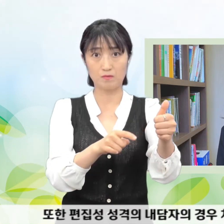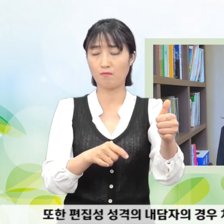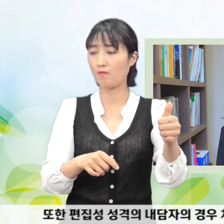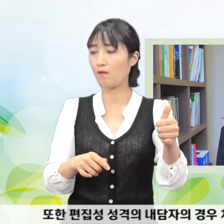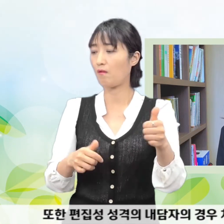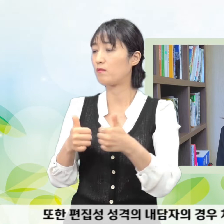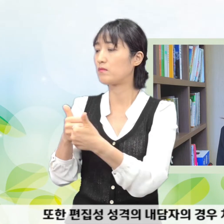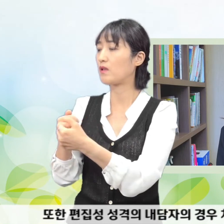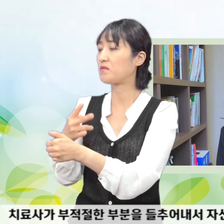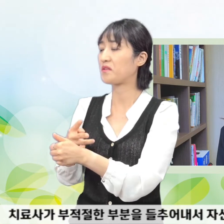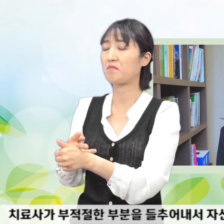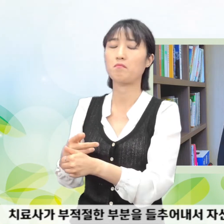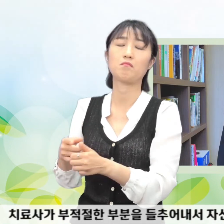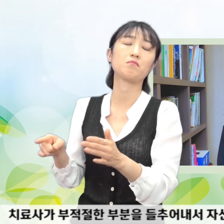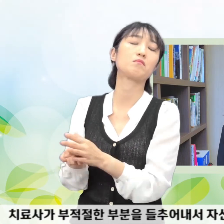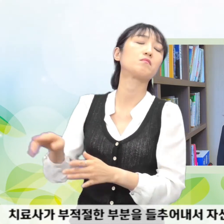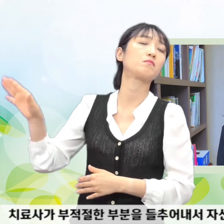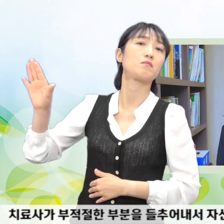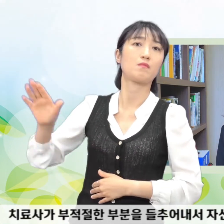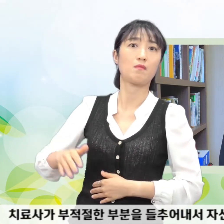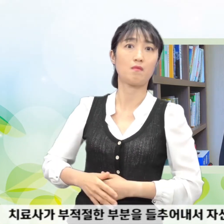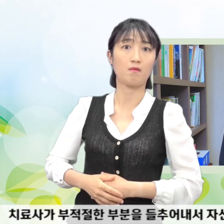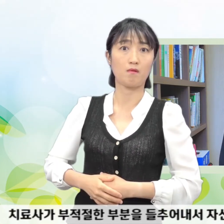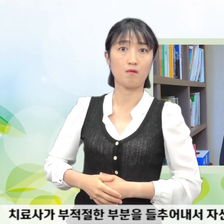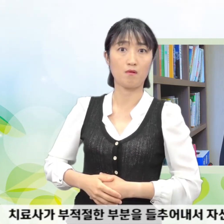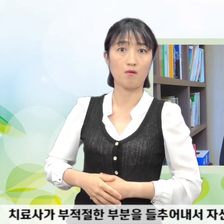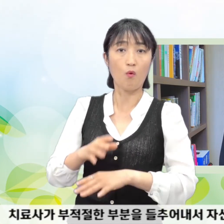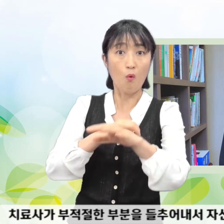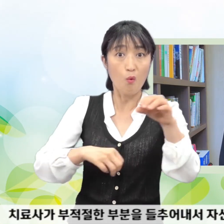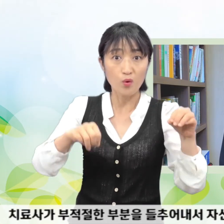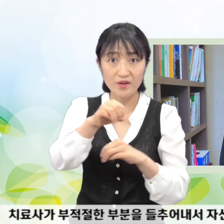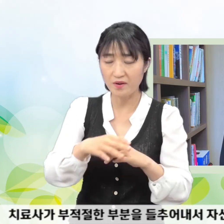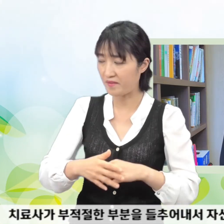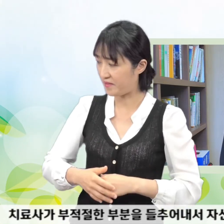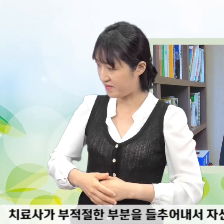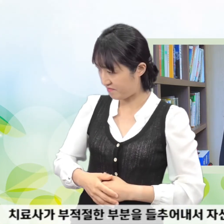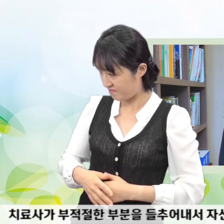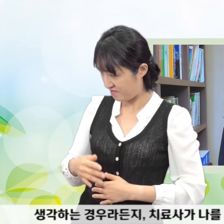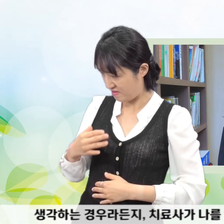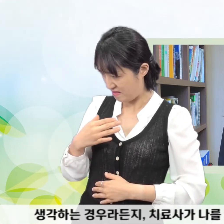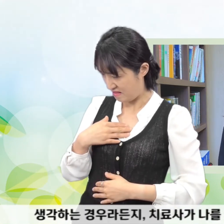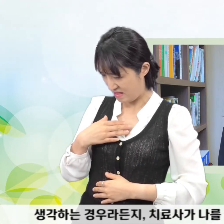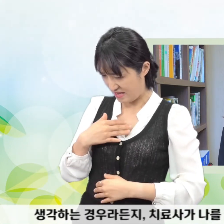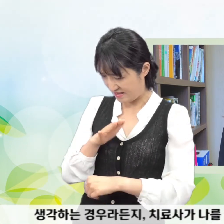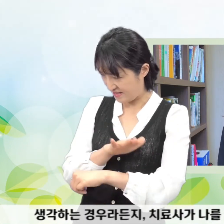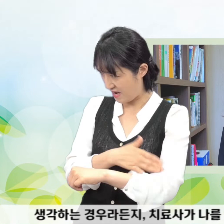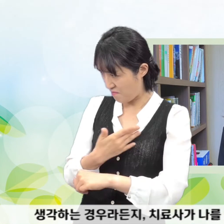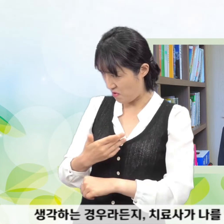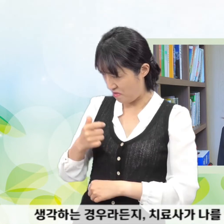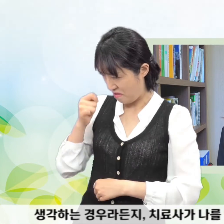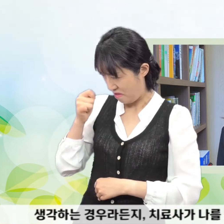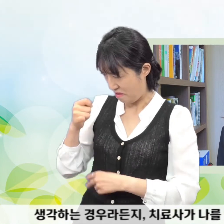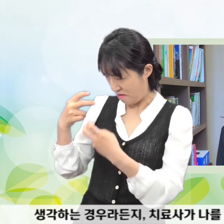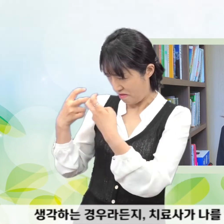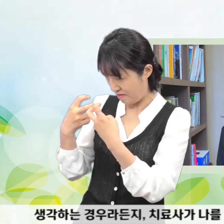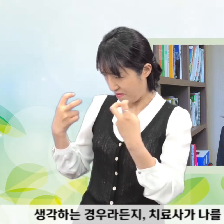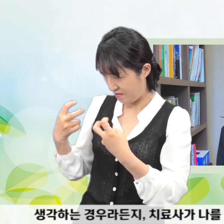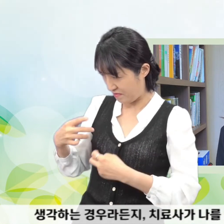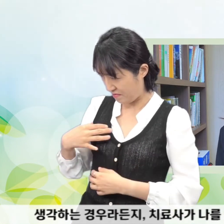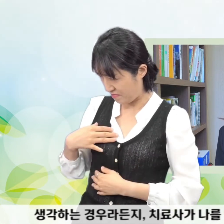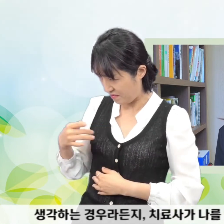치료사 역시 믿지 않겠죠. 그래서 치료사가 부적절한 부분을 들춰내서 자신이 우월감을 느끼려고 한다라고 이제 생각을